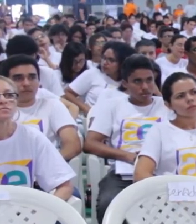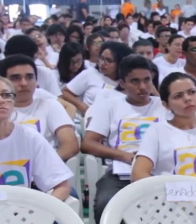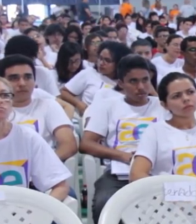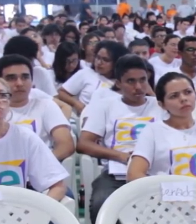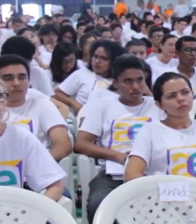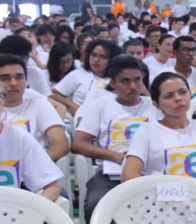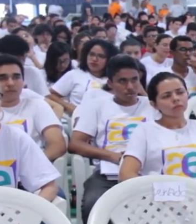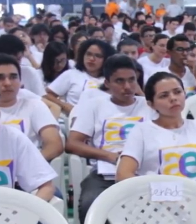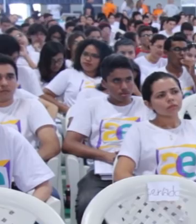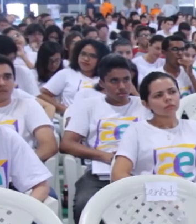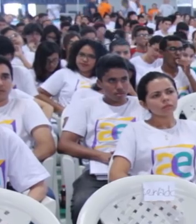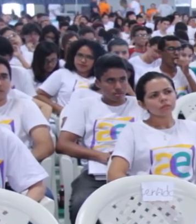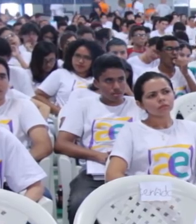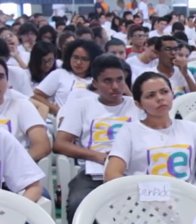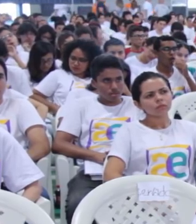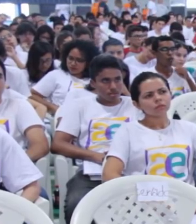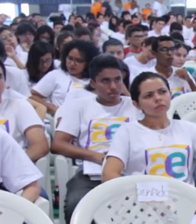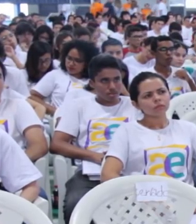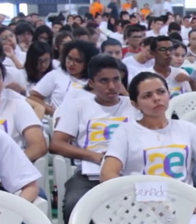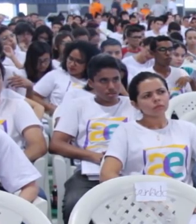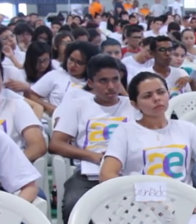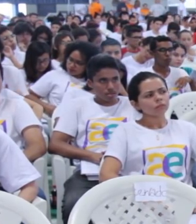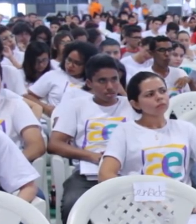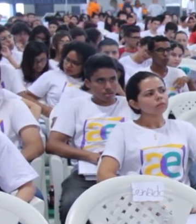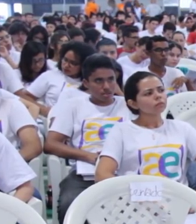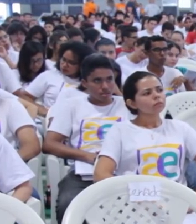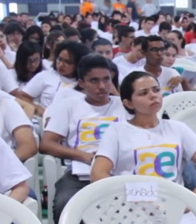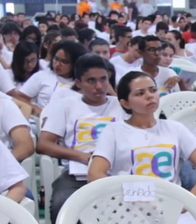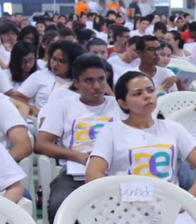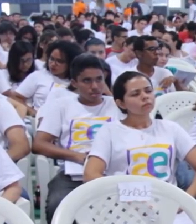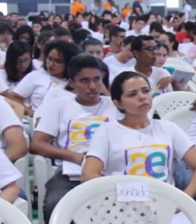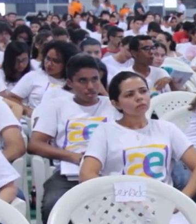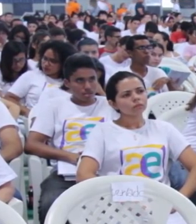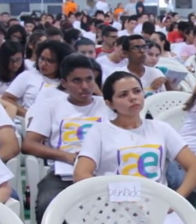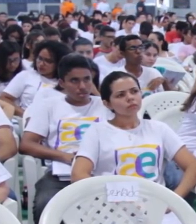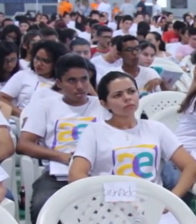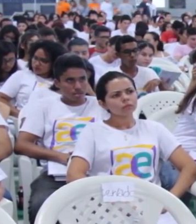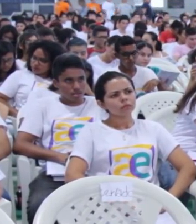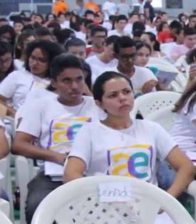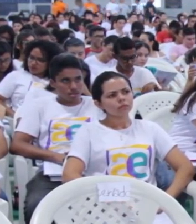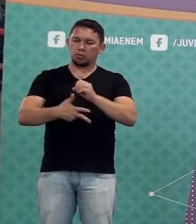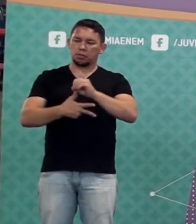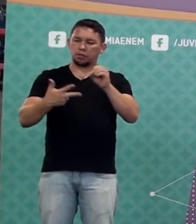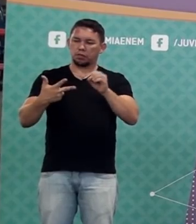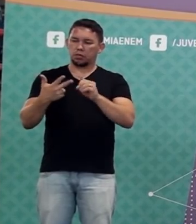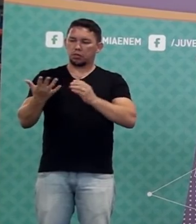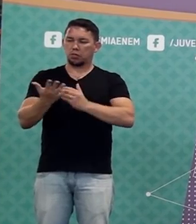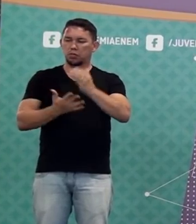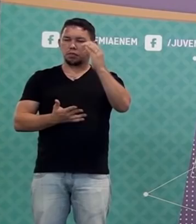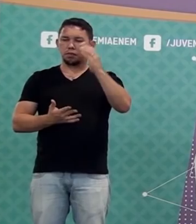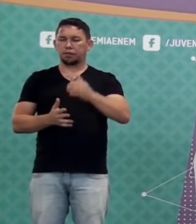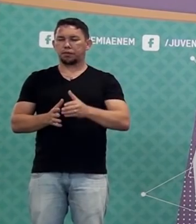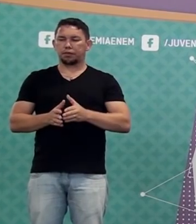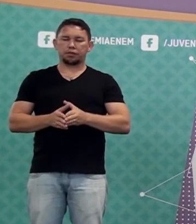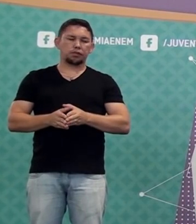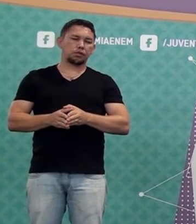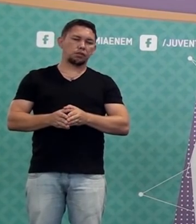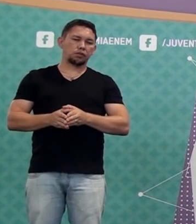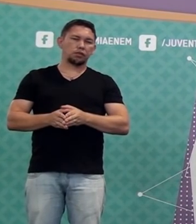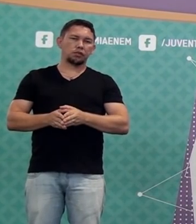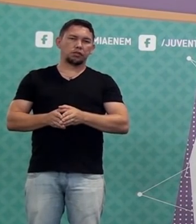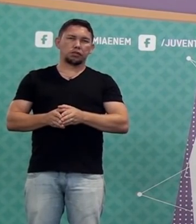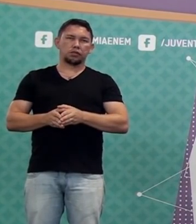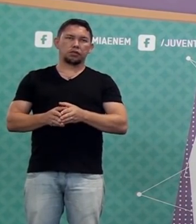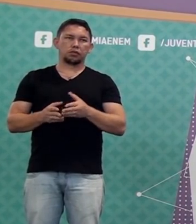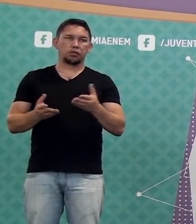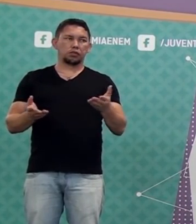nós acreditamos que tem uma possibilidade boa de serem cobrados na nossa prova do Enem. Podemos começar? Vamos lá, vamos trabalhar?